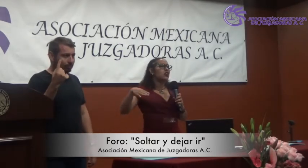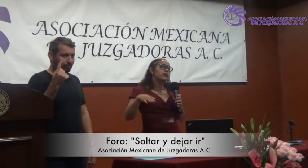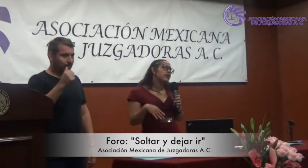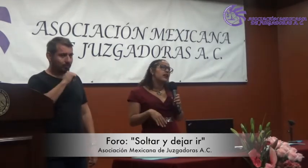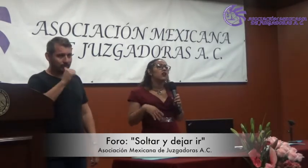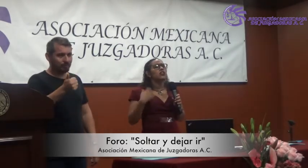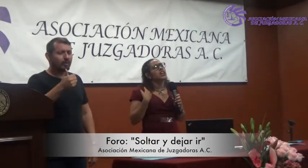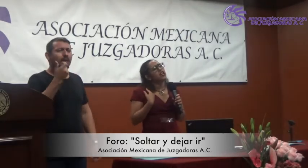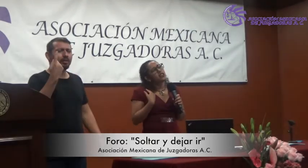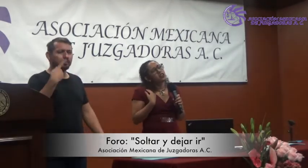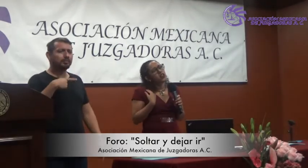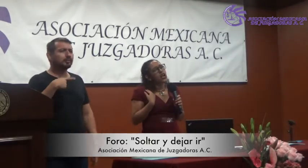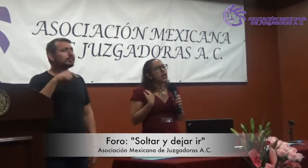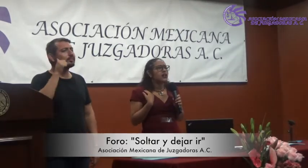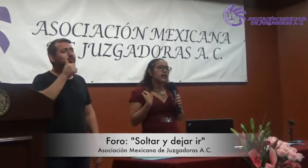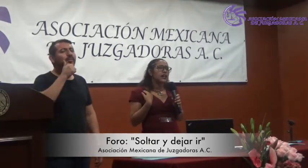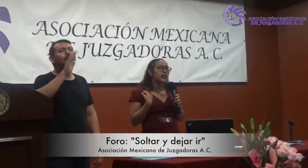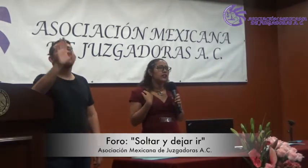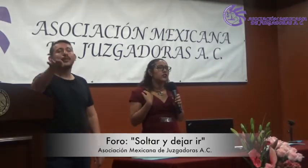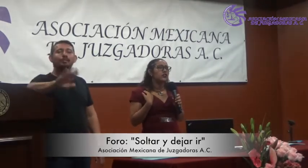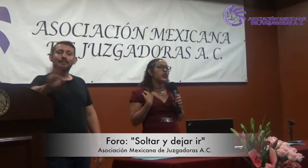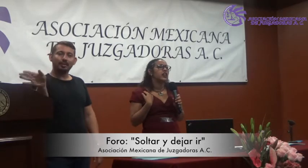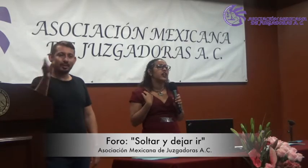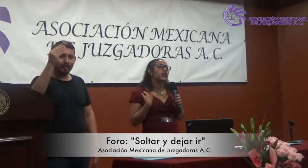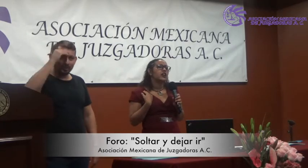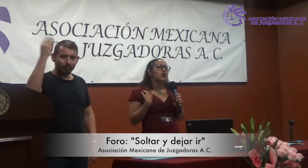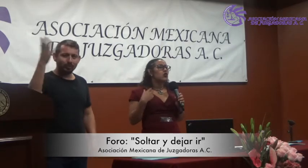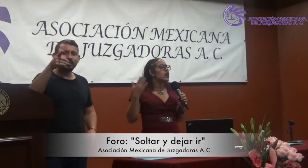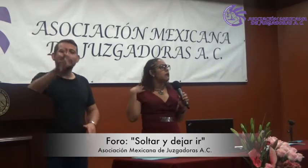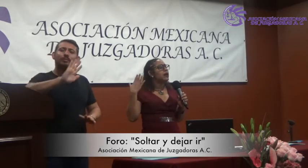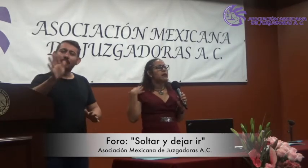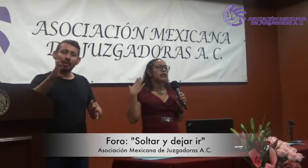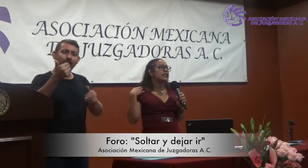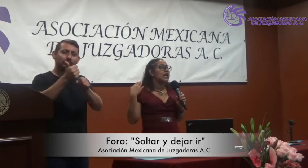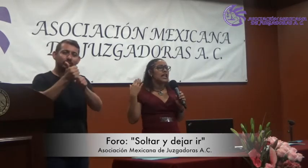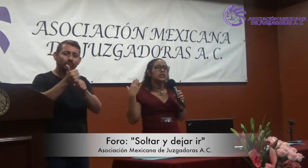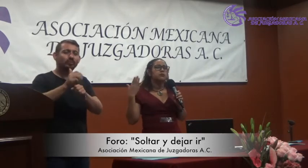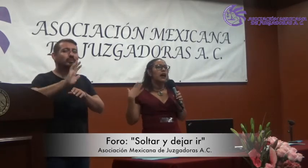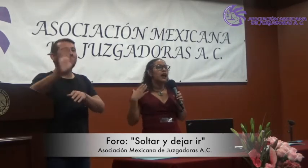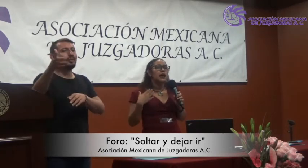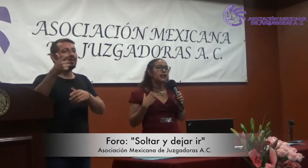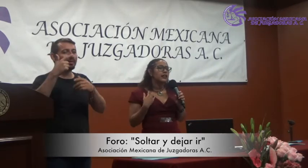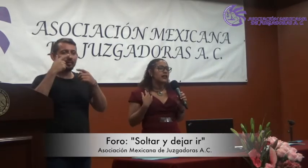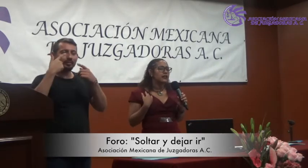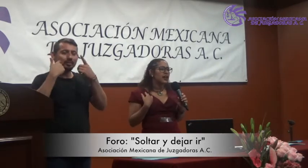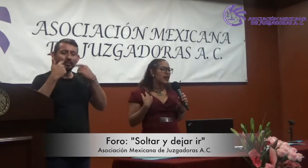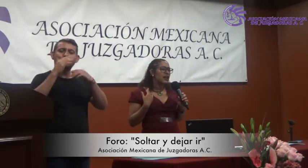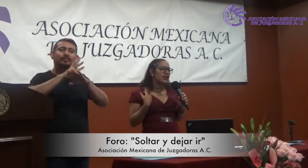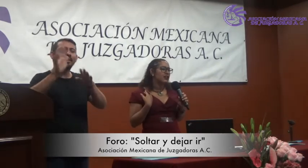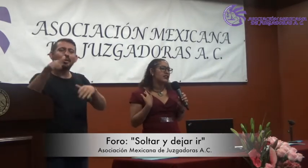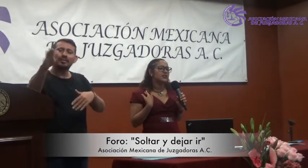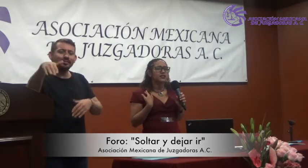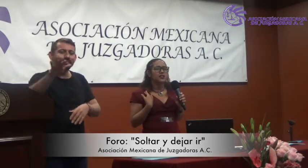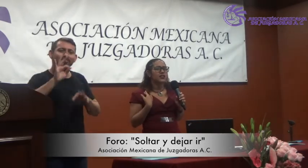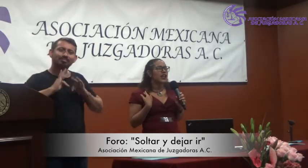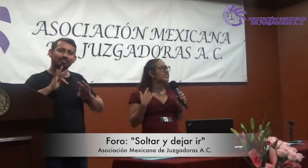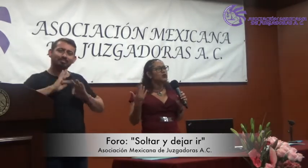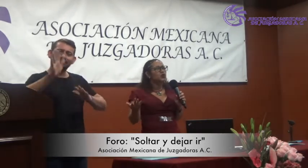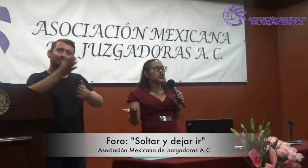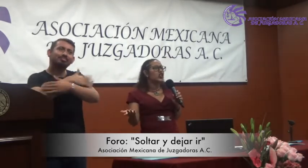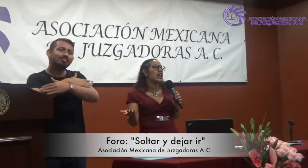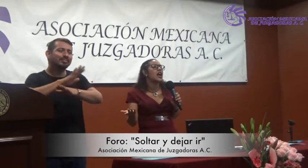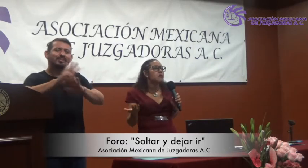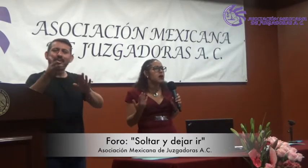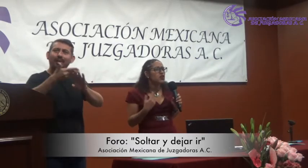ya, olvídalo, deja de llorar, deja de sufrir, una palmadita en la espalda, ya,